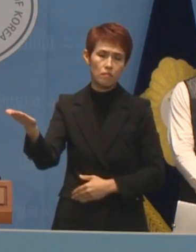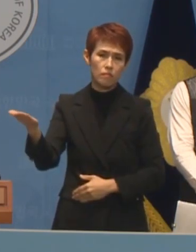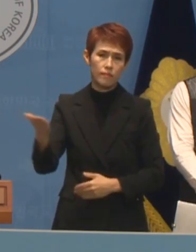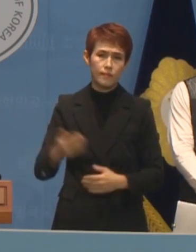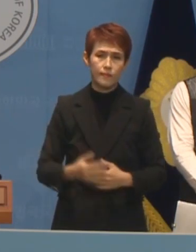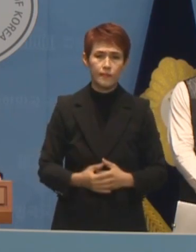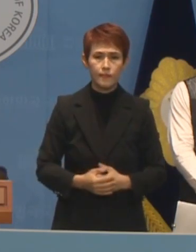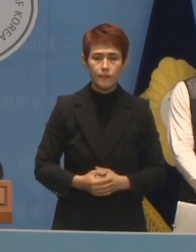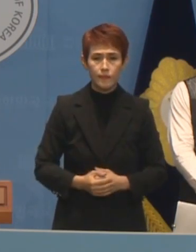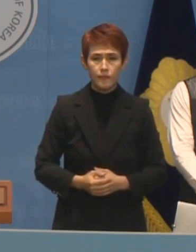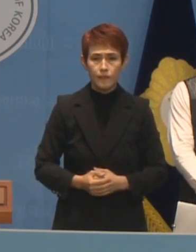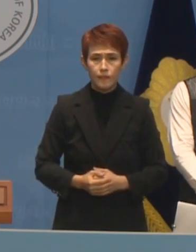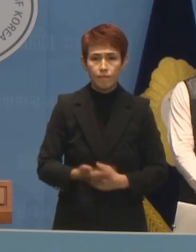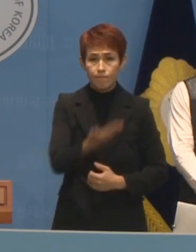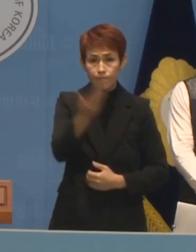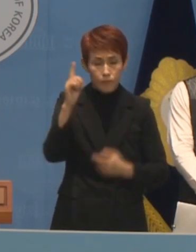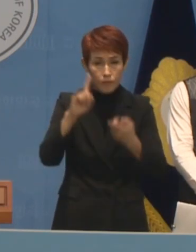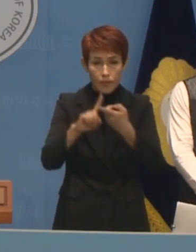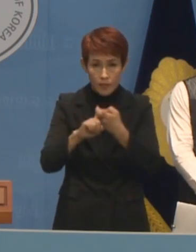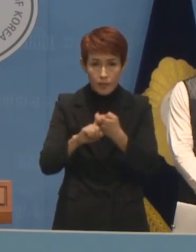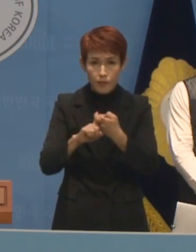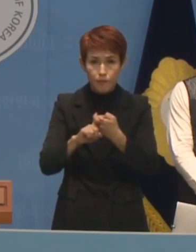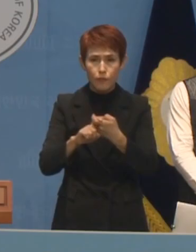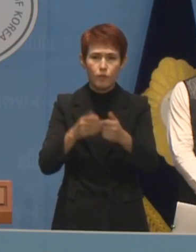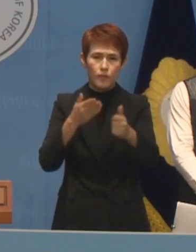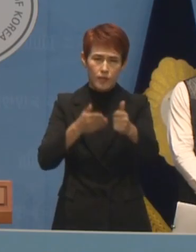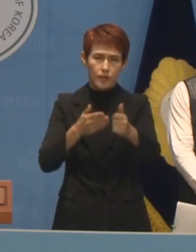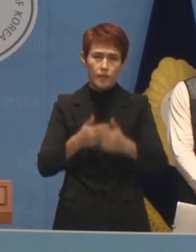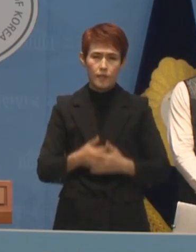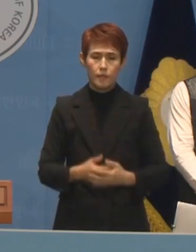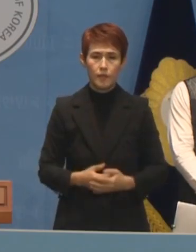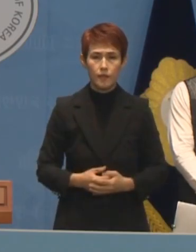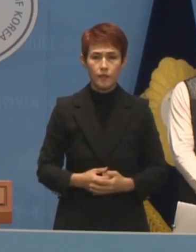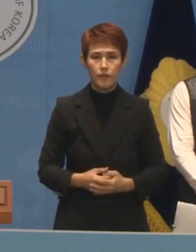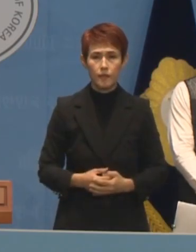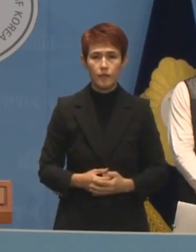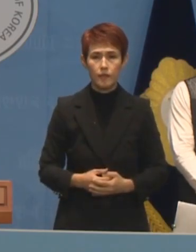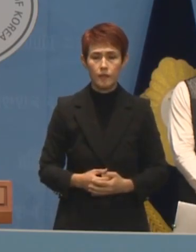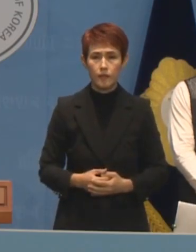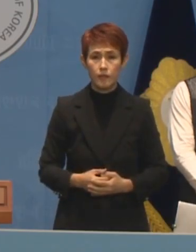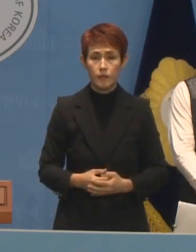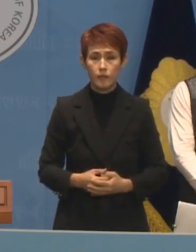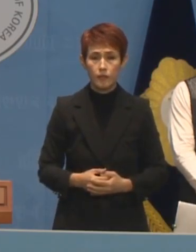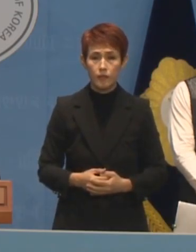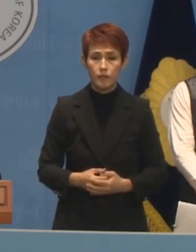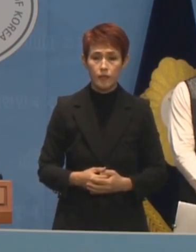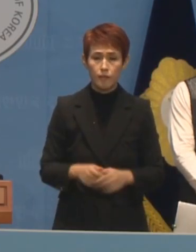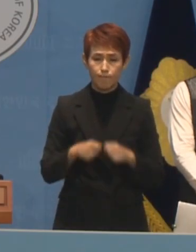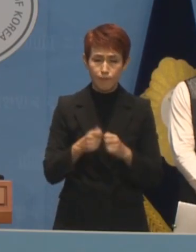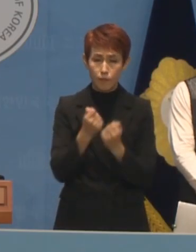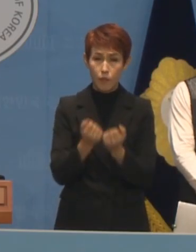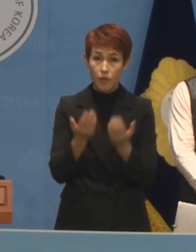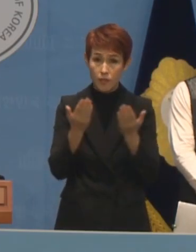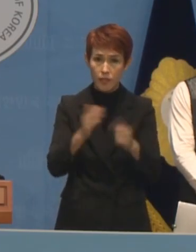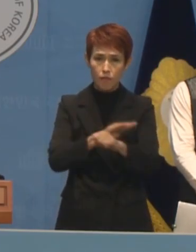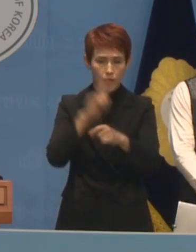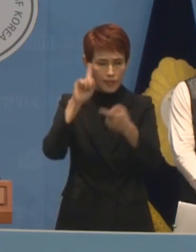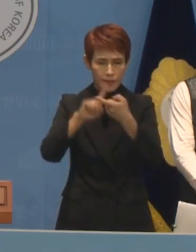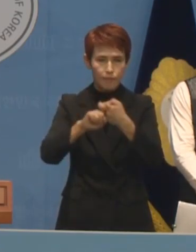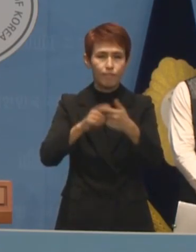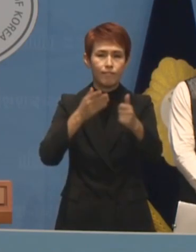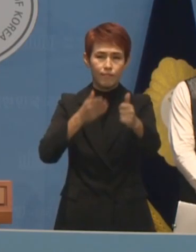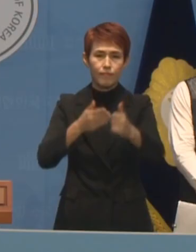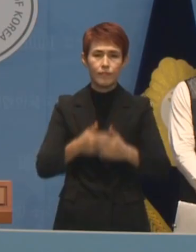사진이어서 기자님들의 관심과 그리고 잠시 후에 현장에서 자세한 이야기들이 나올 테니까 관심 많이